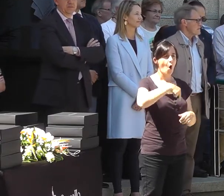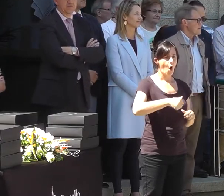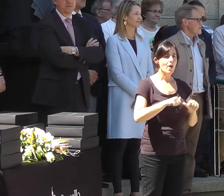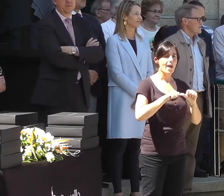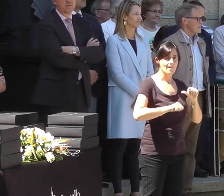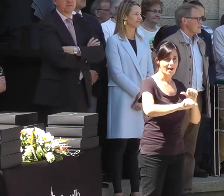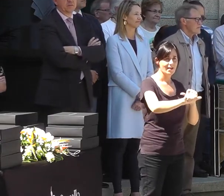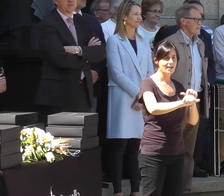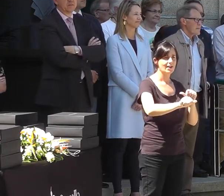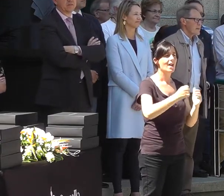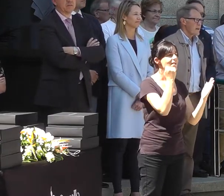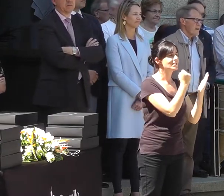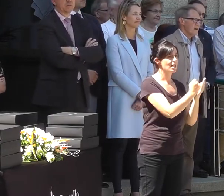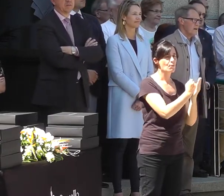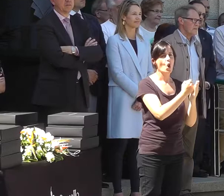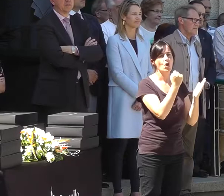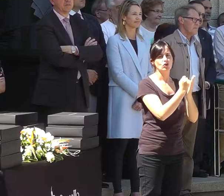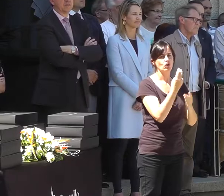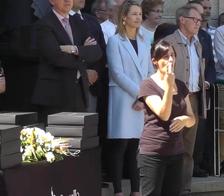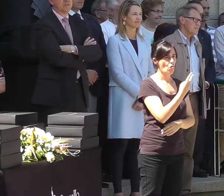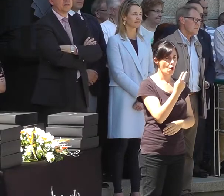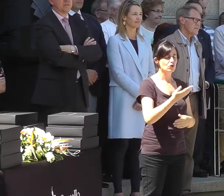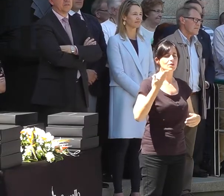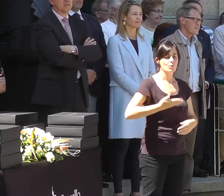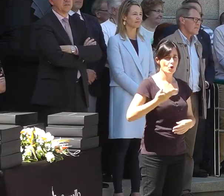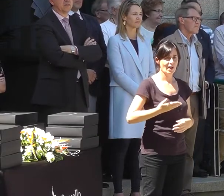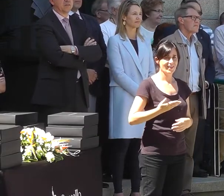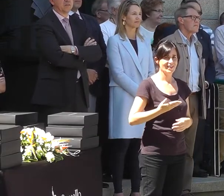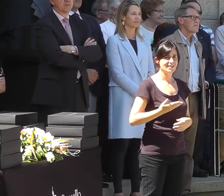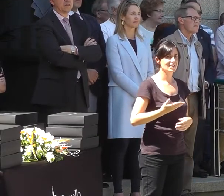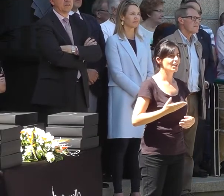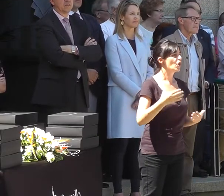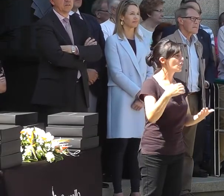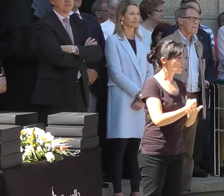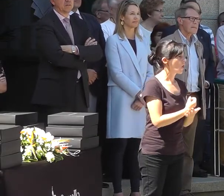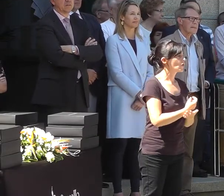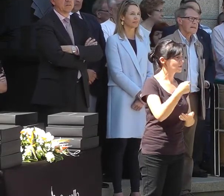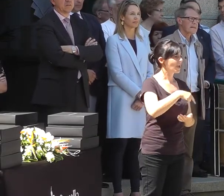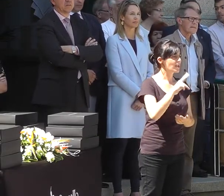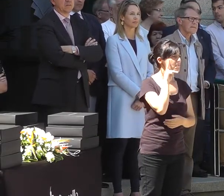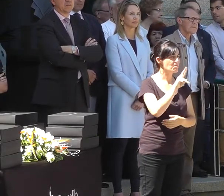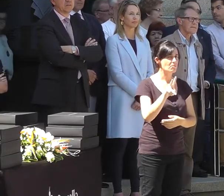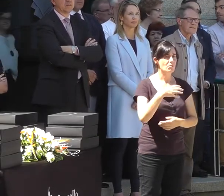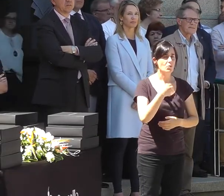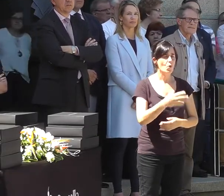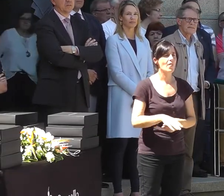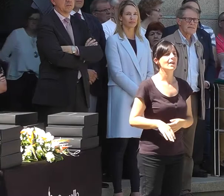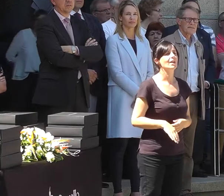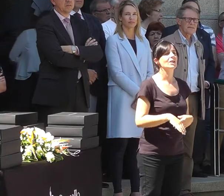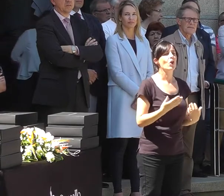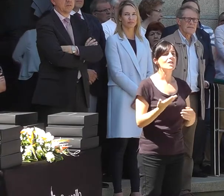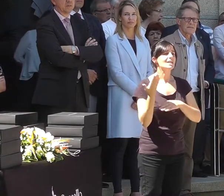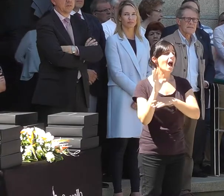identidade estarán sempre presentes no día a día das nosas vidas e, por suposto, nos actos oficiais e